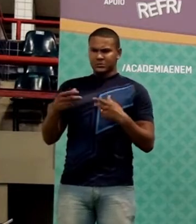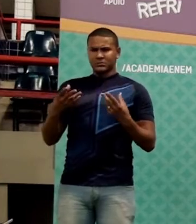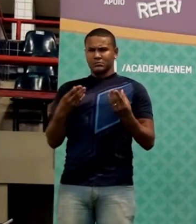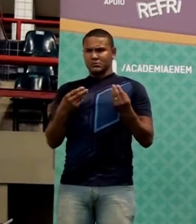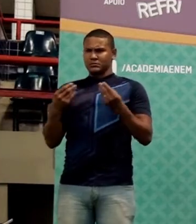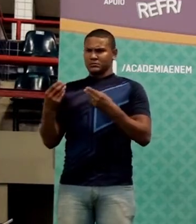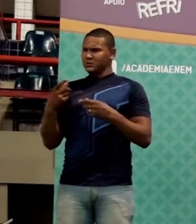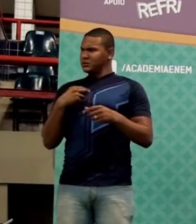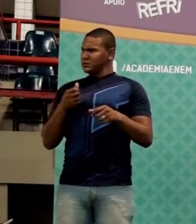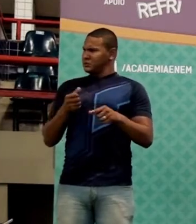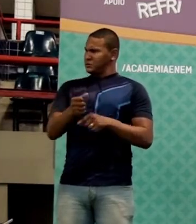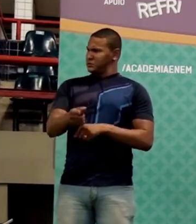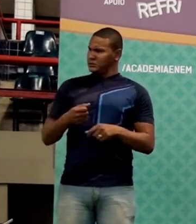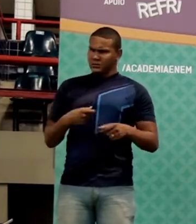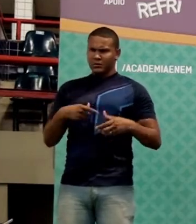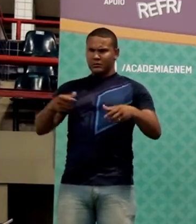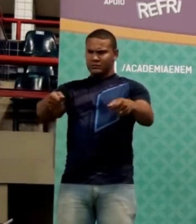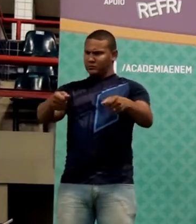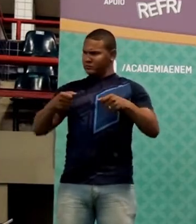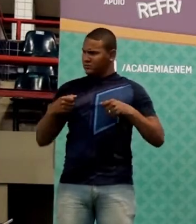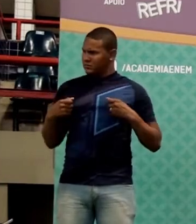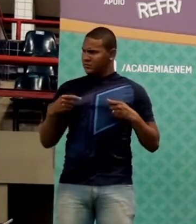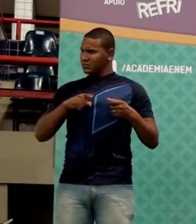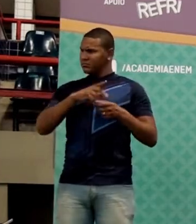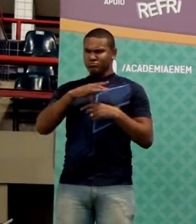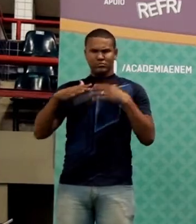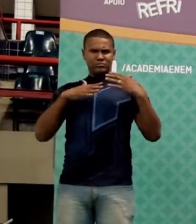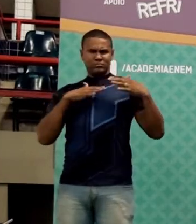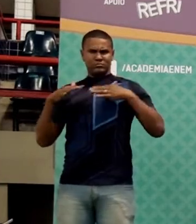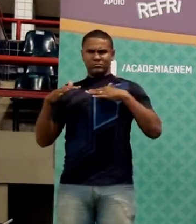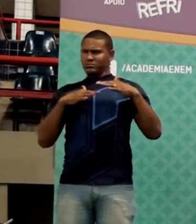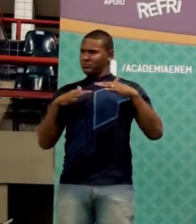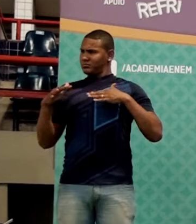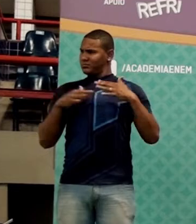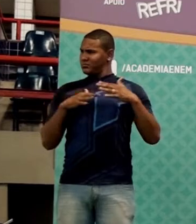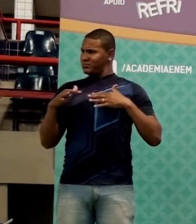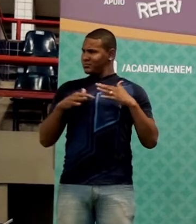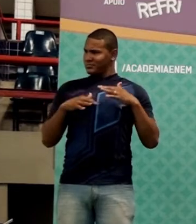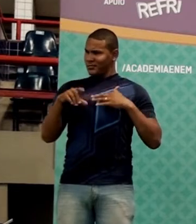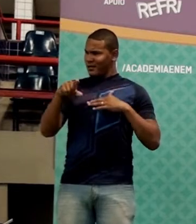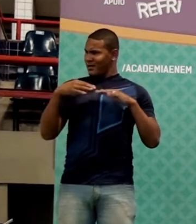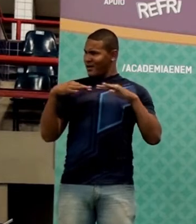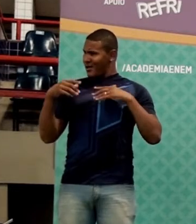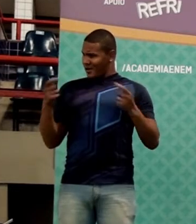É serrote, puxa os braços, alonga a perna. A quadrilha é uma academia.